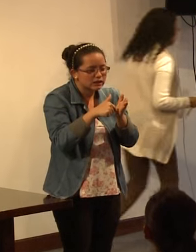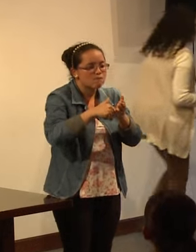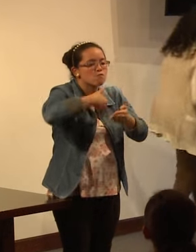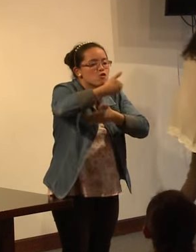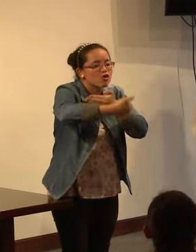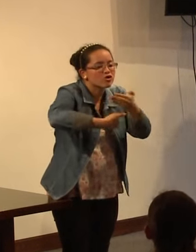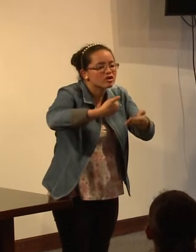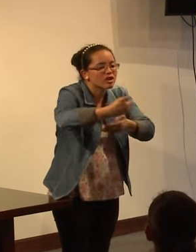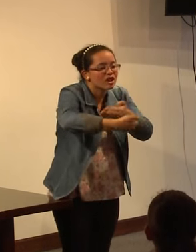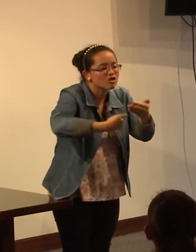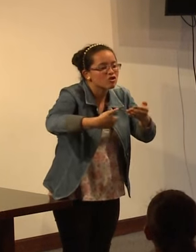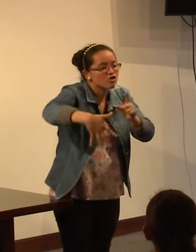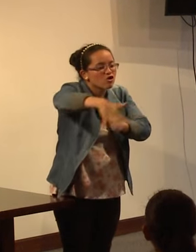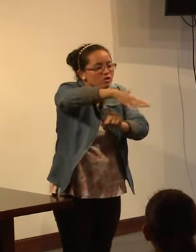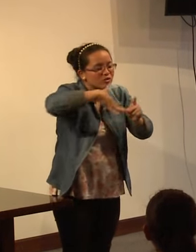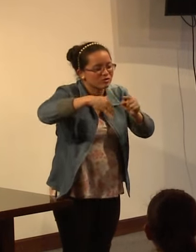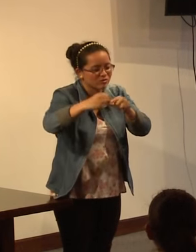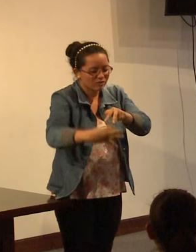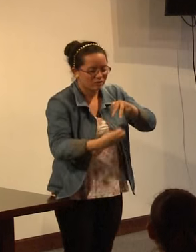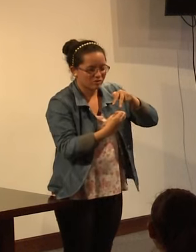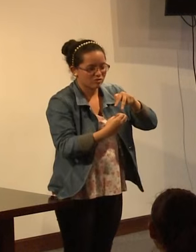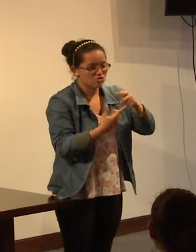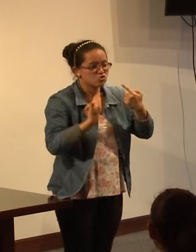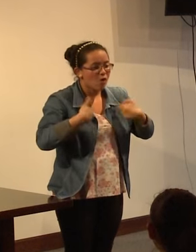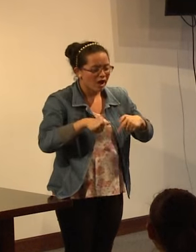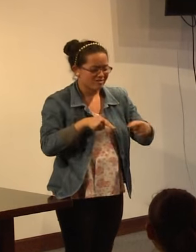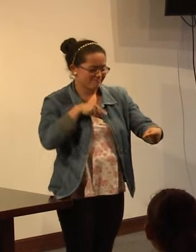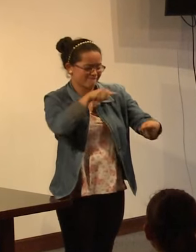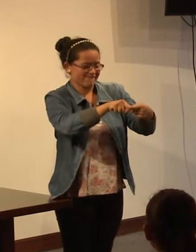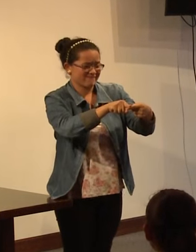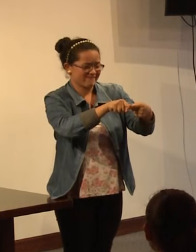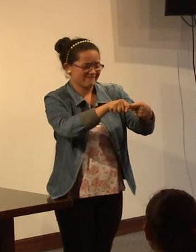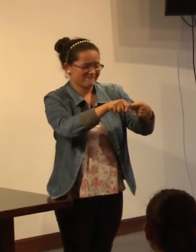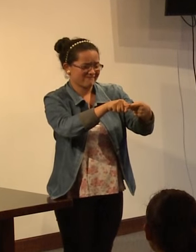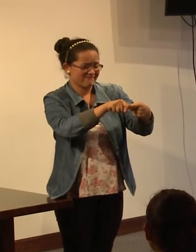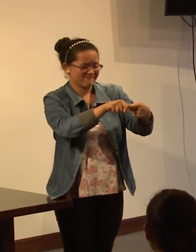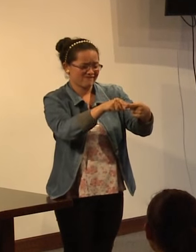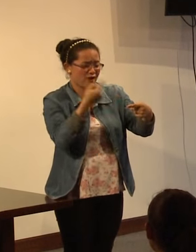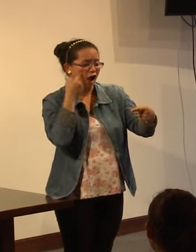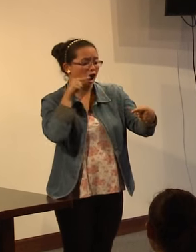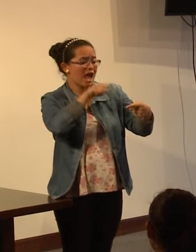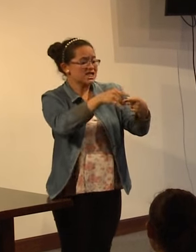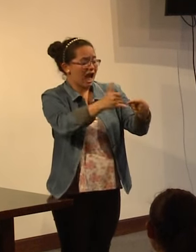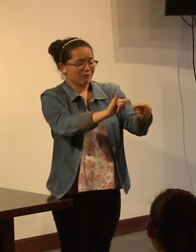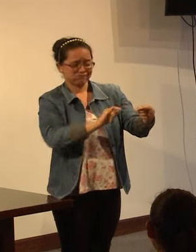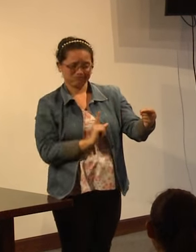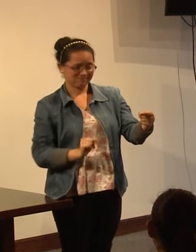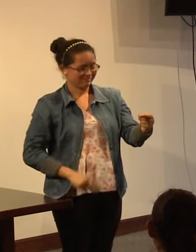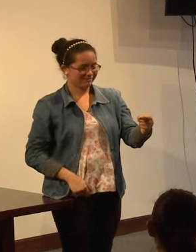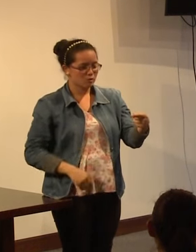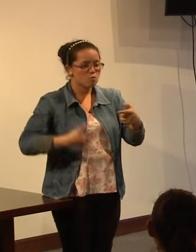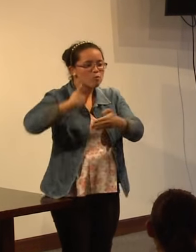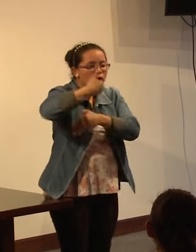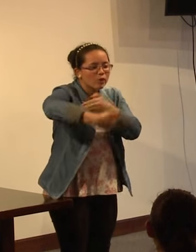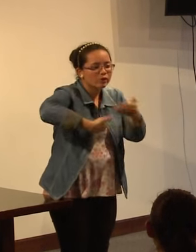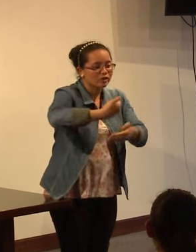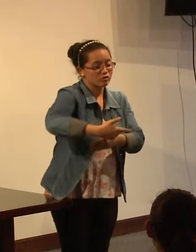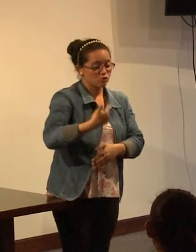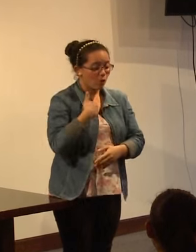colegio, en el contexto escolar, no es el resultado. Quiere decir que uno trabaja en un colegio como profesor que utiliza las